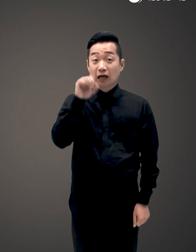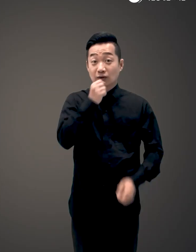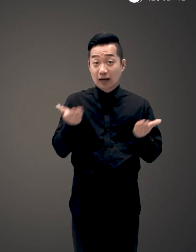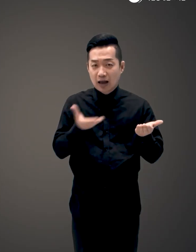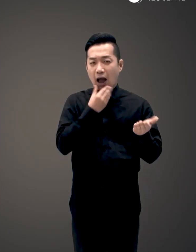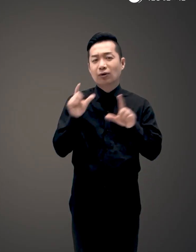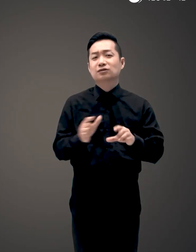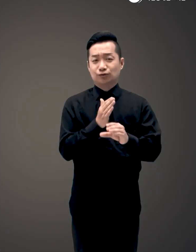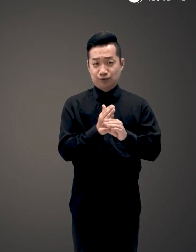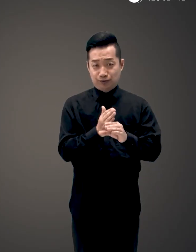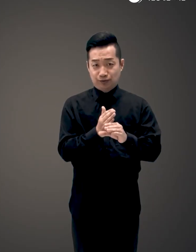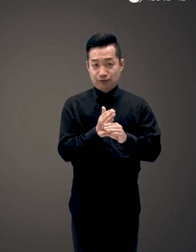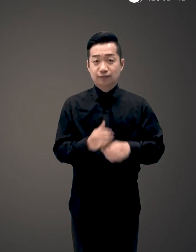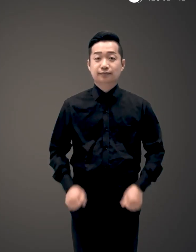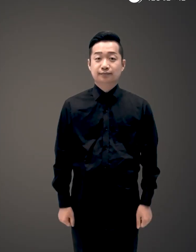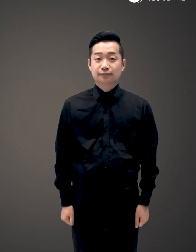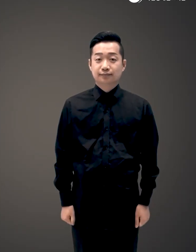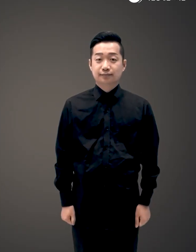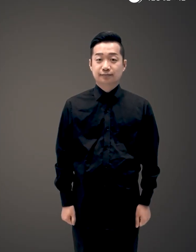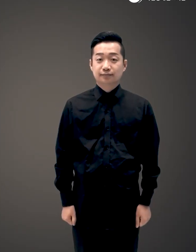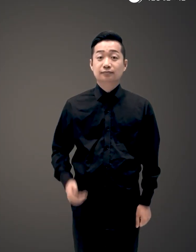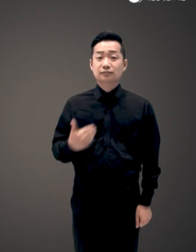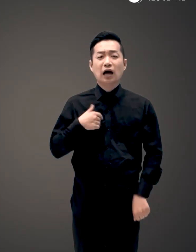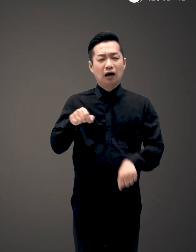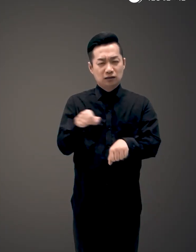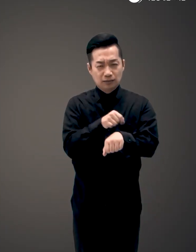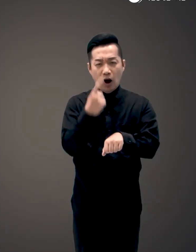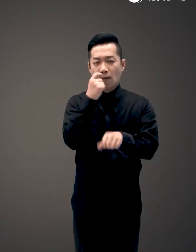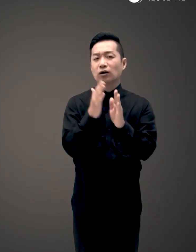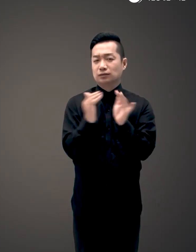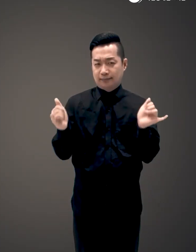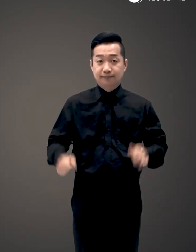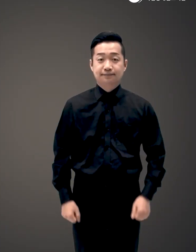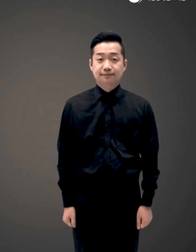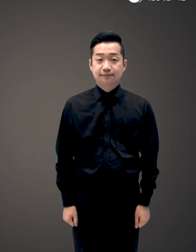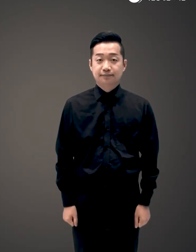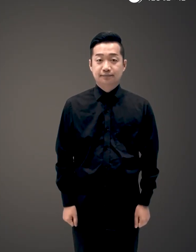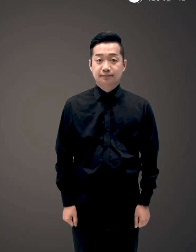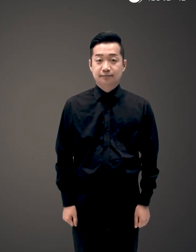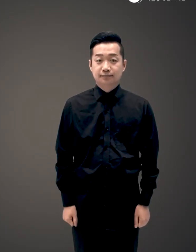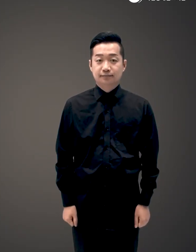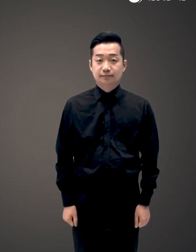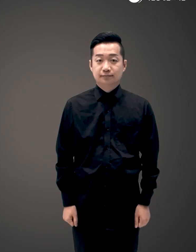나는 좋아하는 일로 행복하게 일한다. 나는 특별하고 멋진 사람이다.